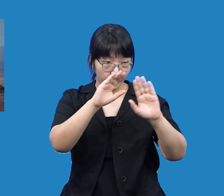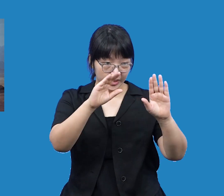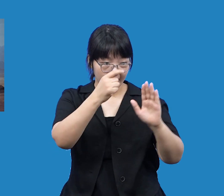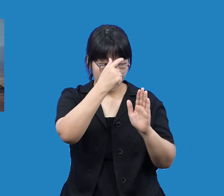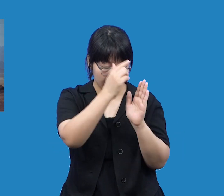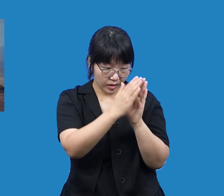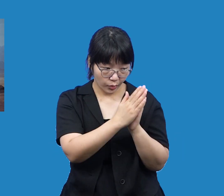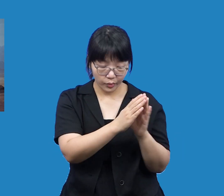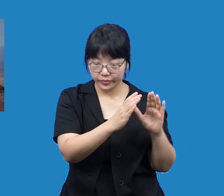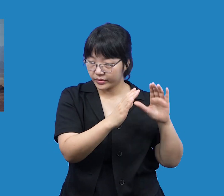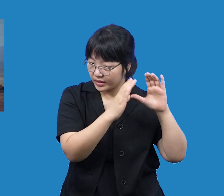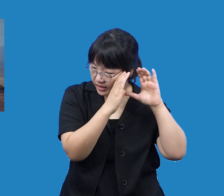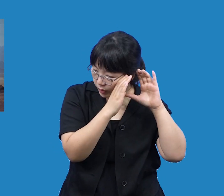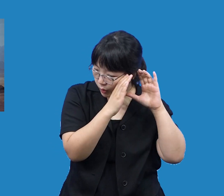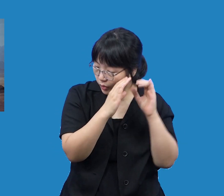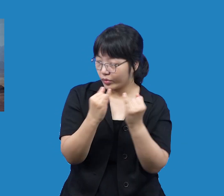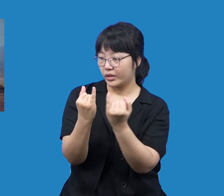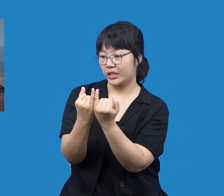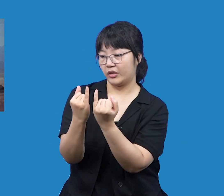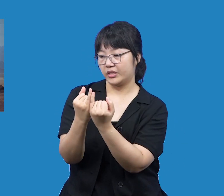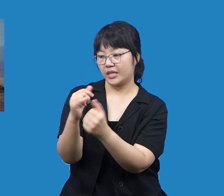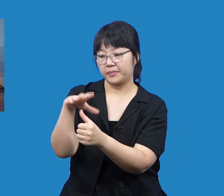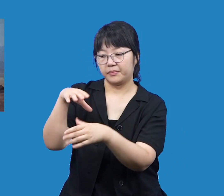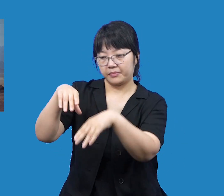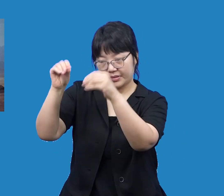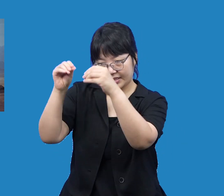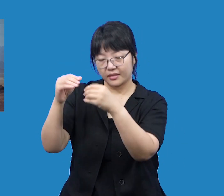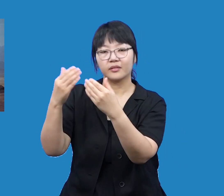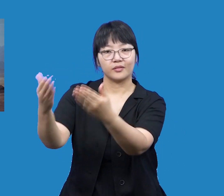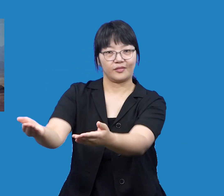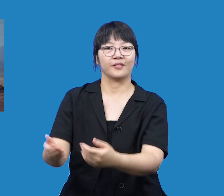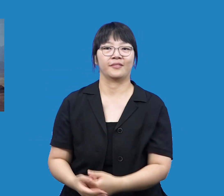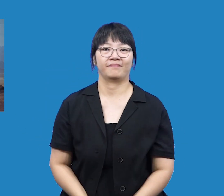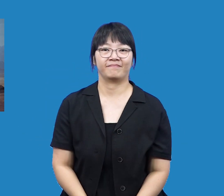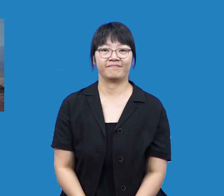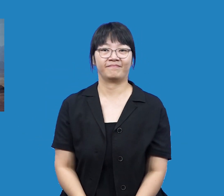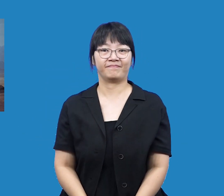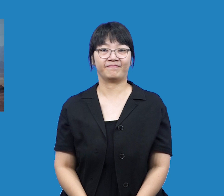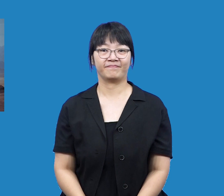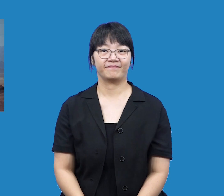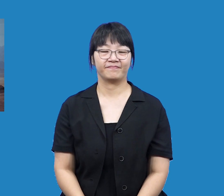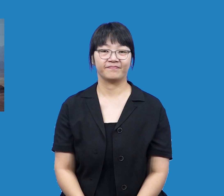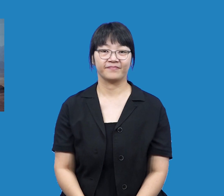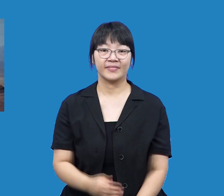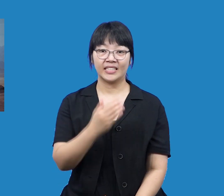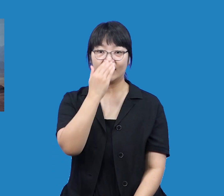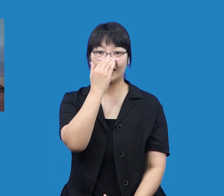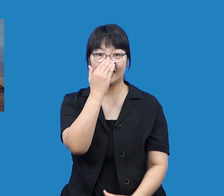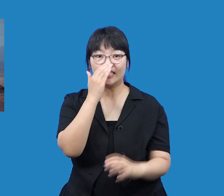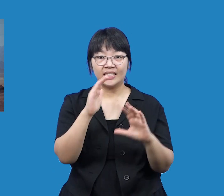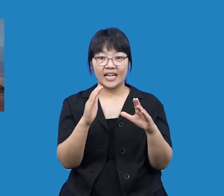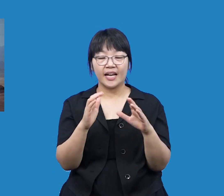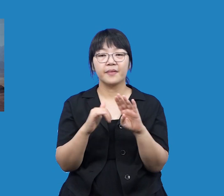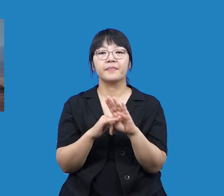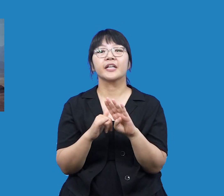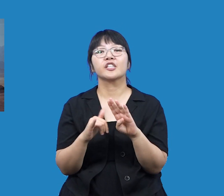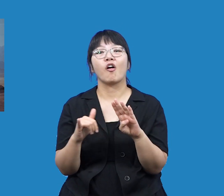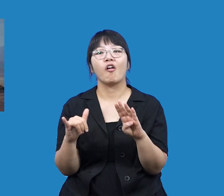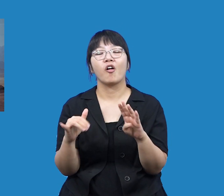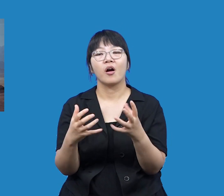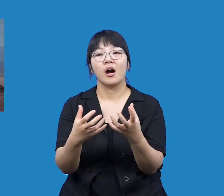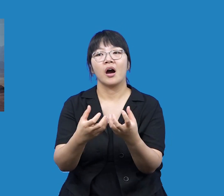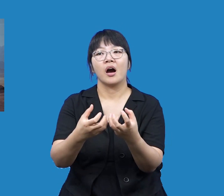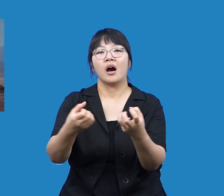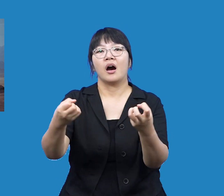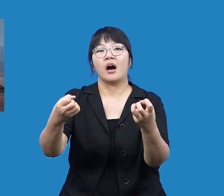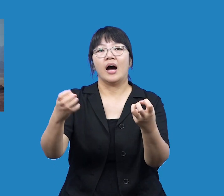들으시고 그녀를 회복시켜 주십니다. 그리고 이스라엘 백성은 비로소 다시